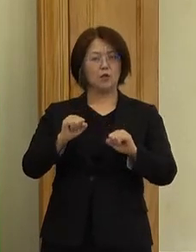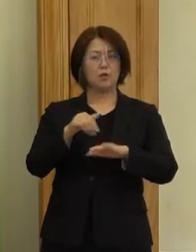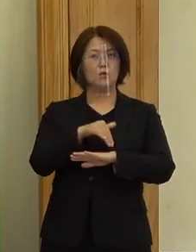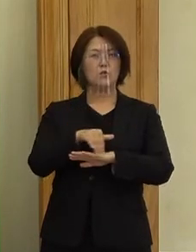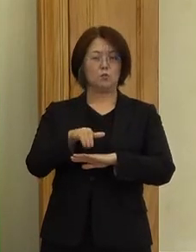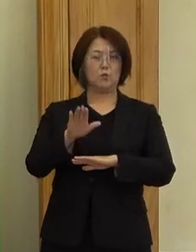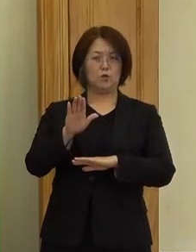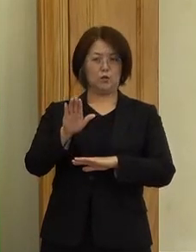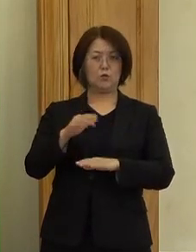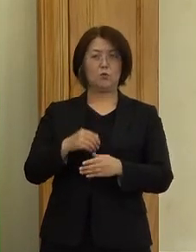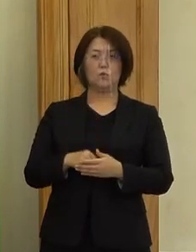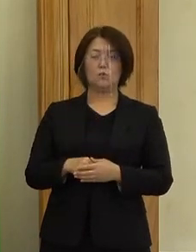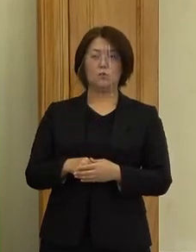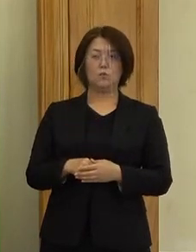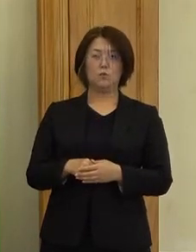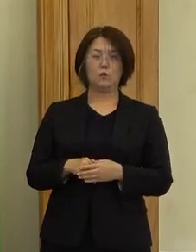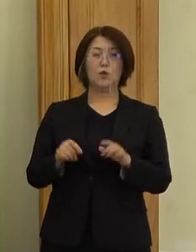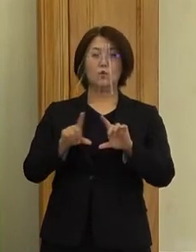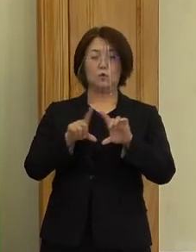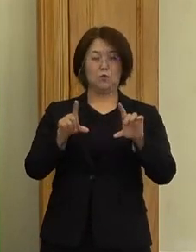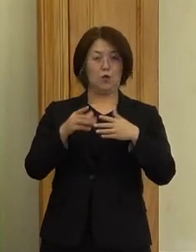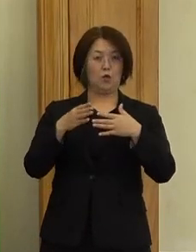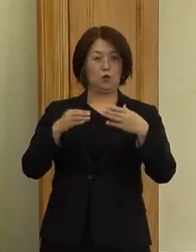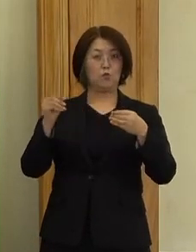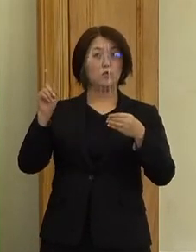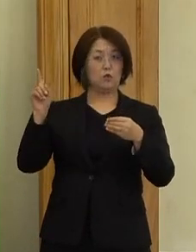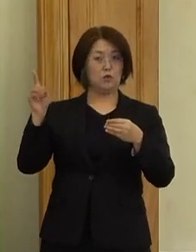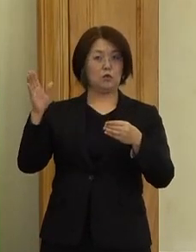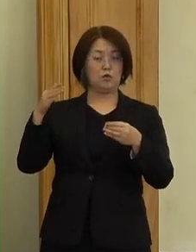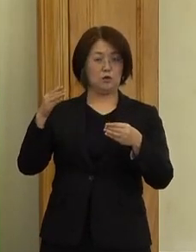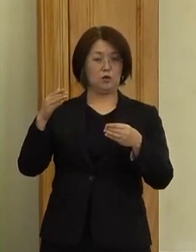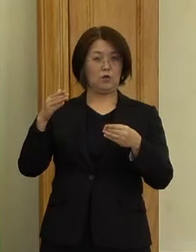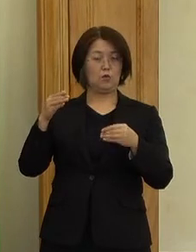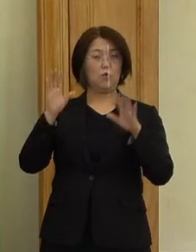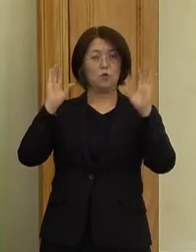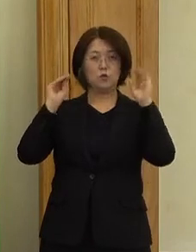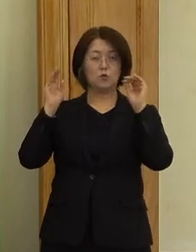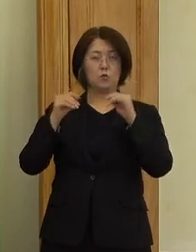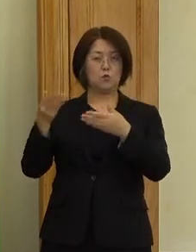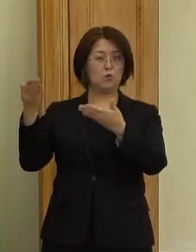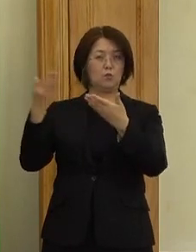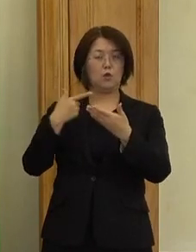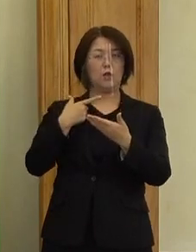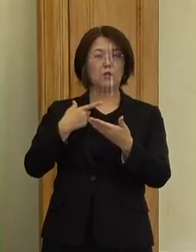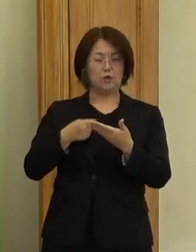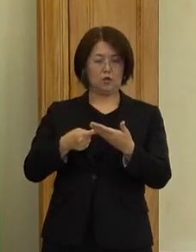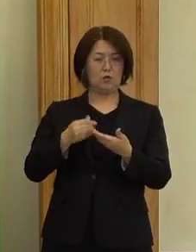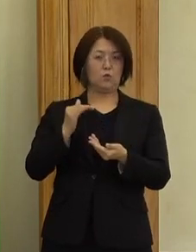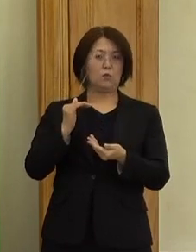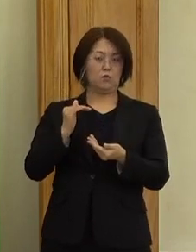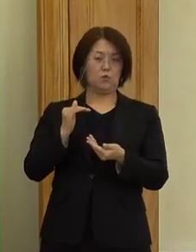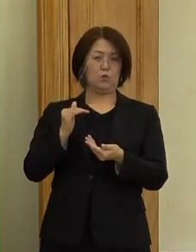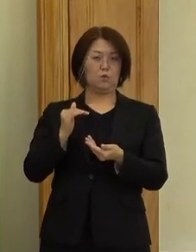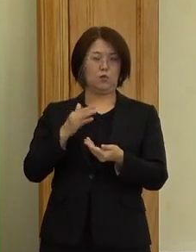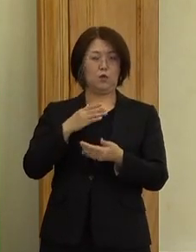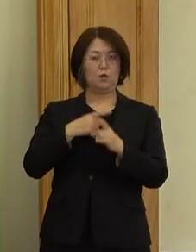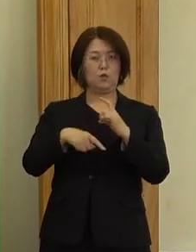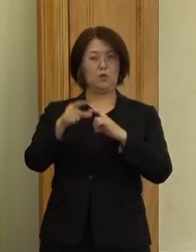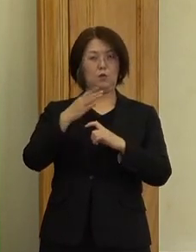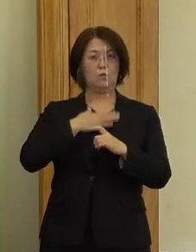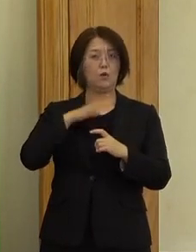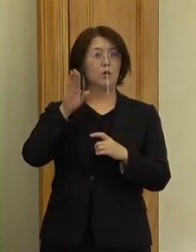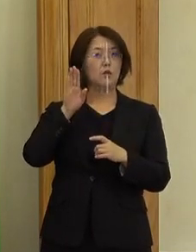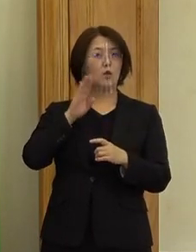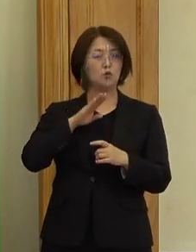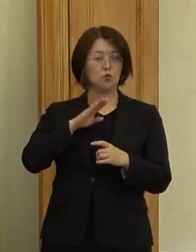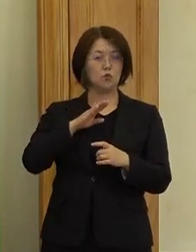ます。それからもちろん国から上からも情報を出していただきたいということで、より分かりやすい、